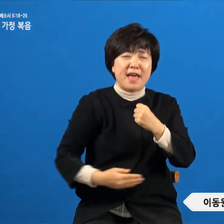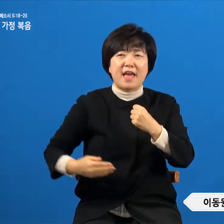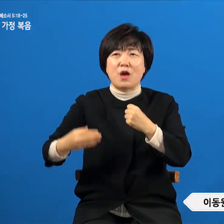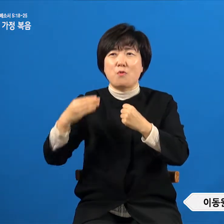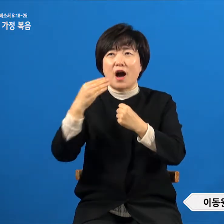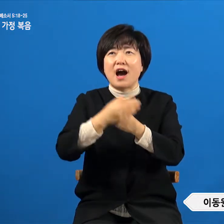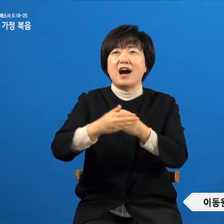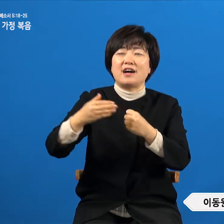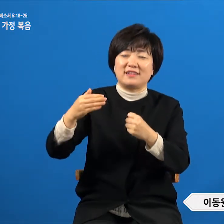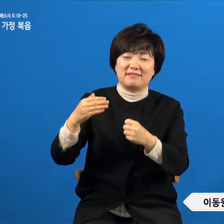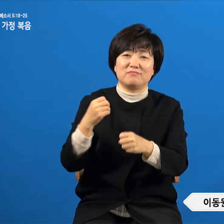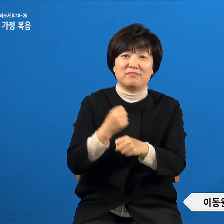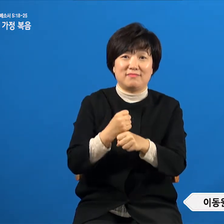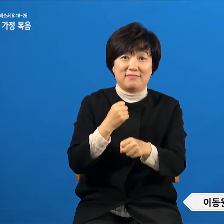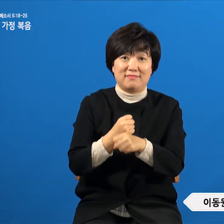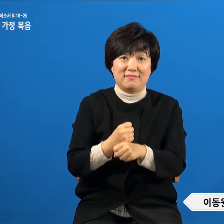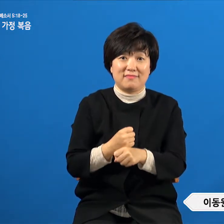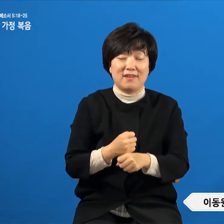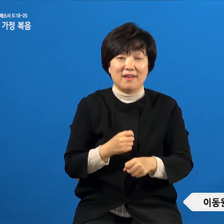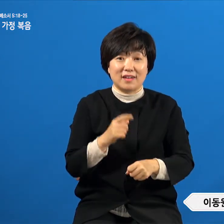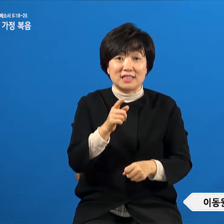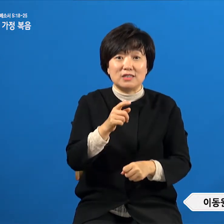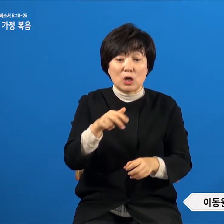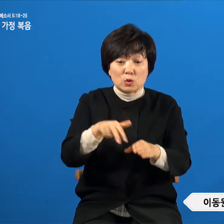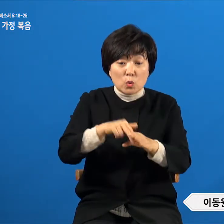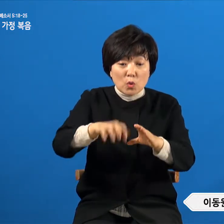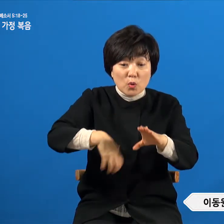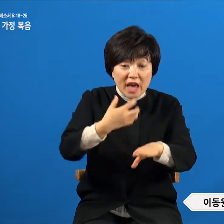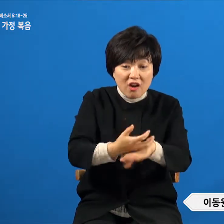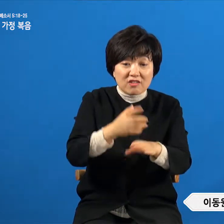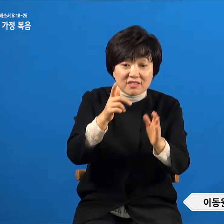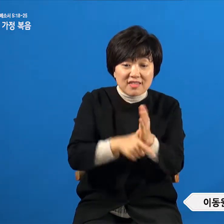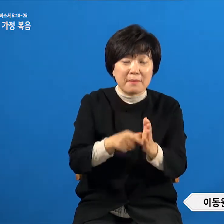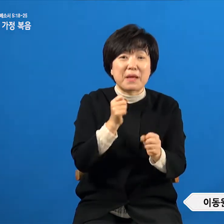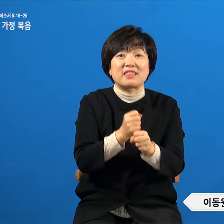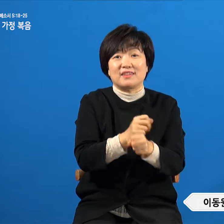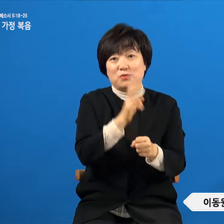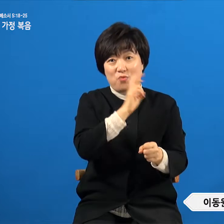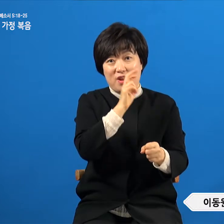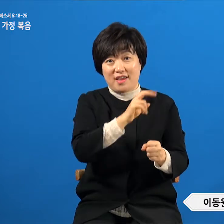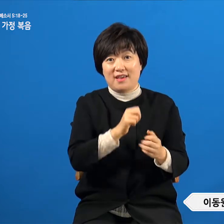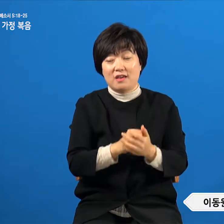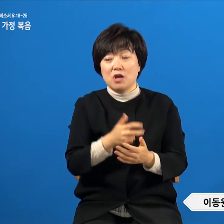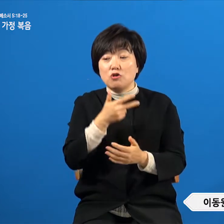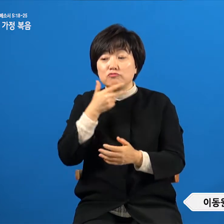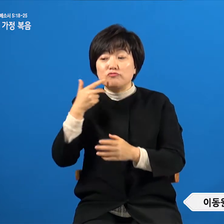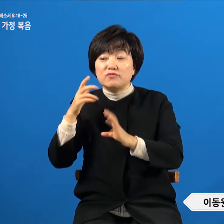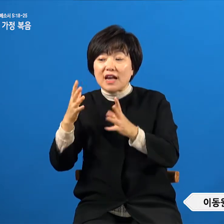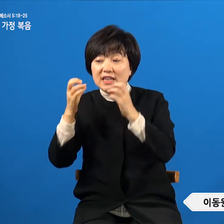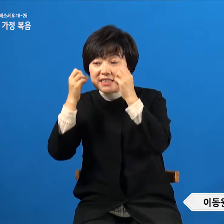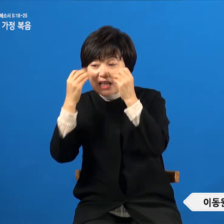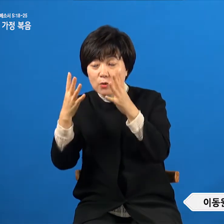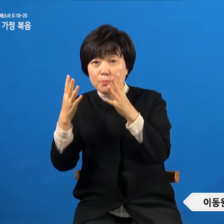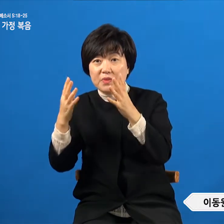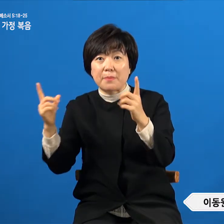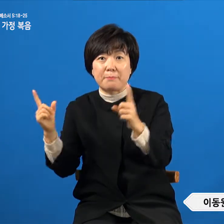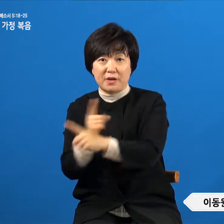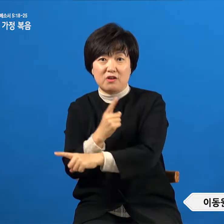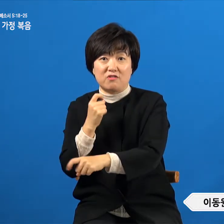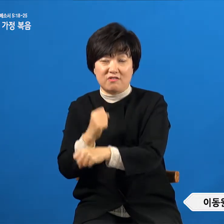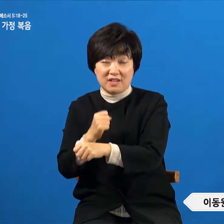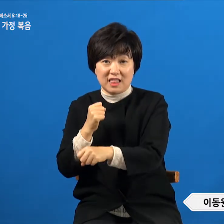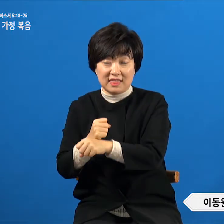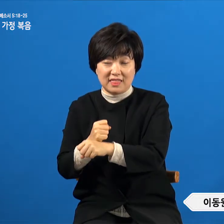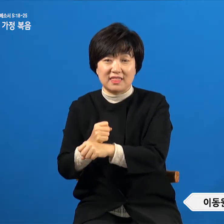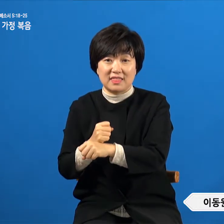이 종교개혁의 와중에서 태어난 찬양인 것입니다. 영국을 사회적으로 새롭게 개혁했던 유명한